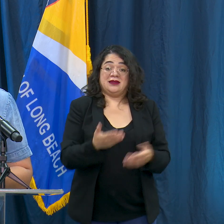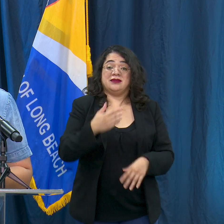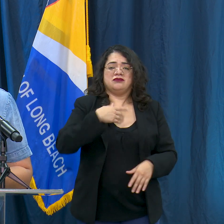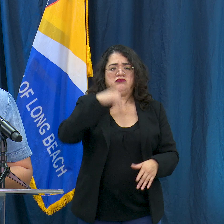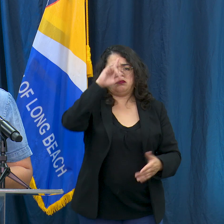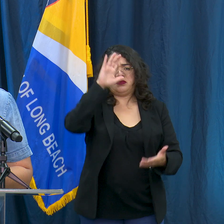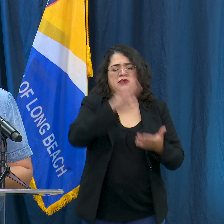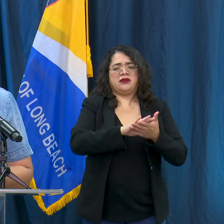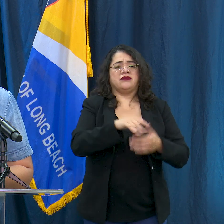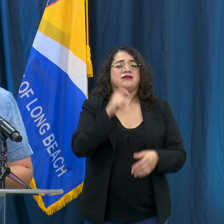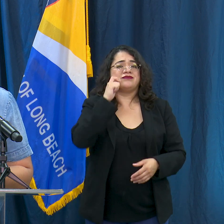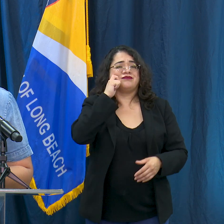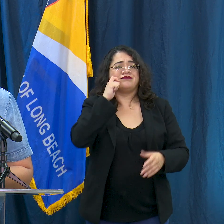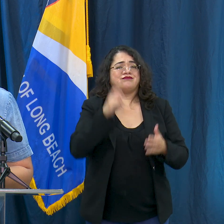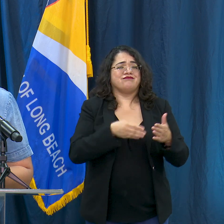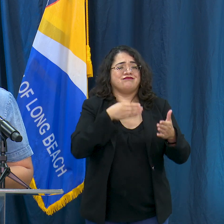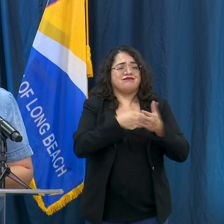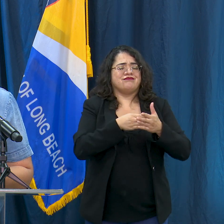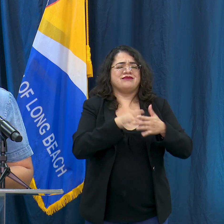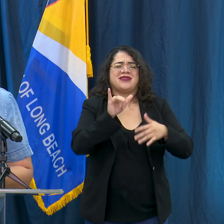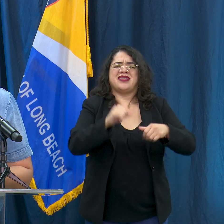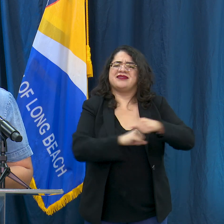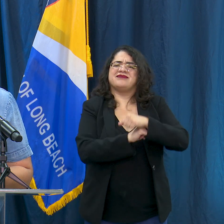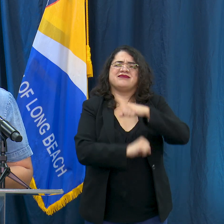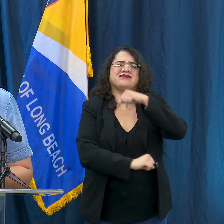una condición social que se causa